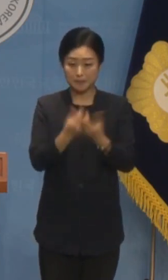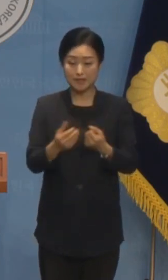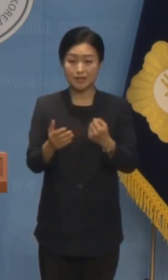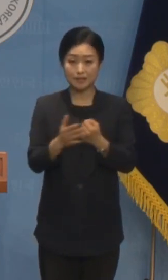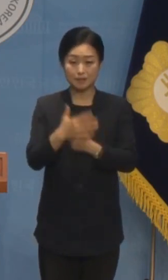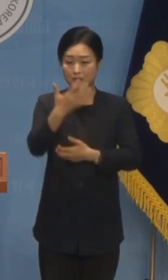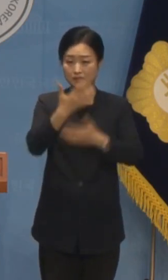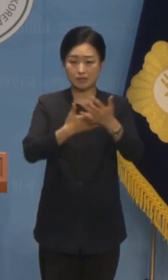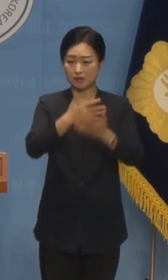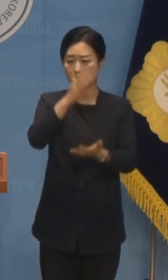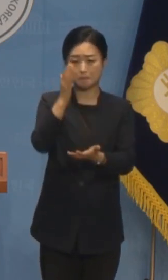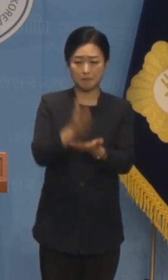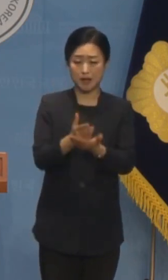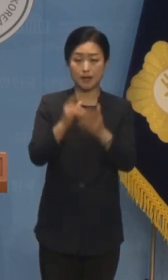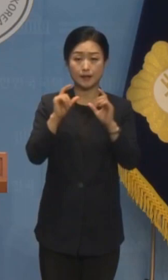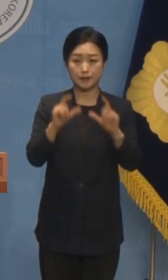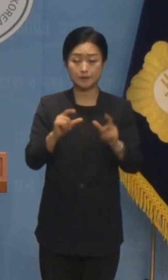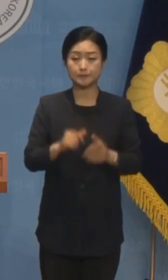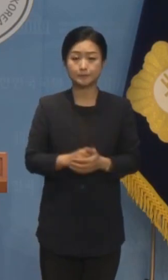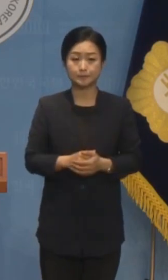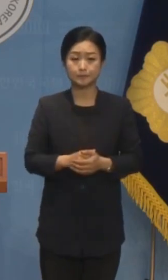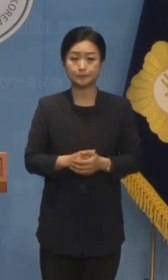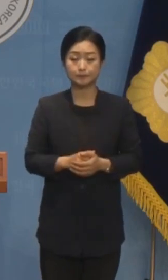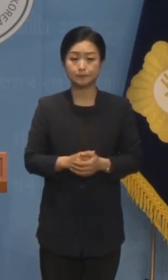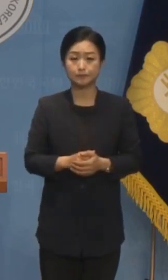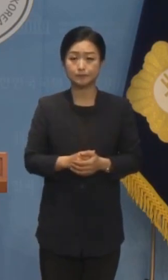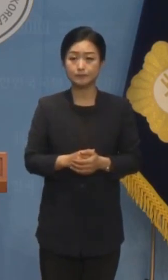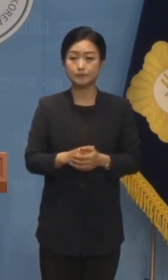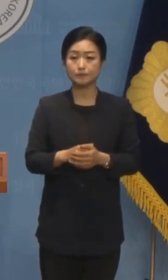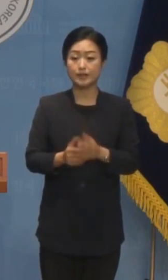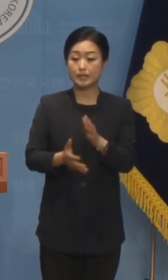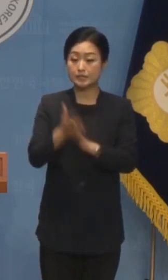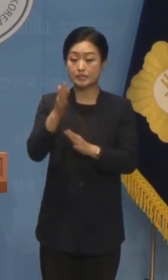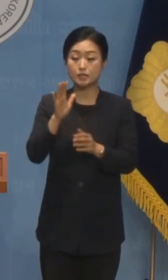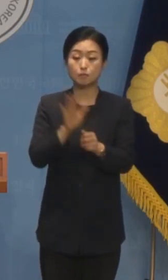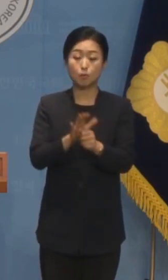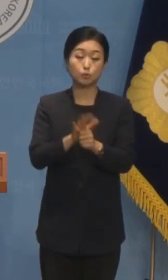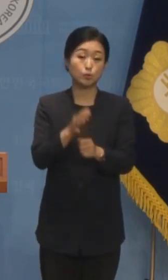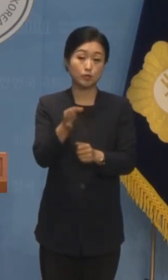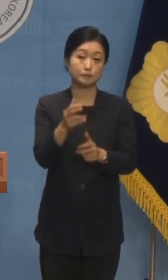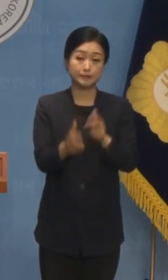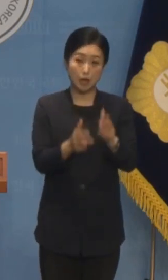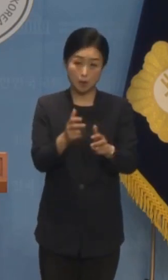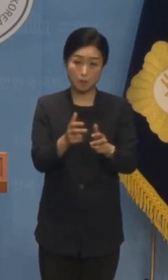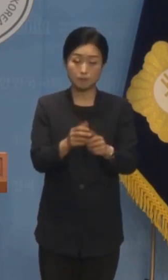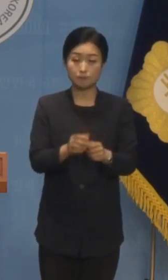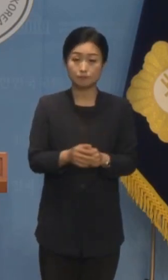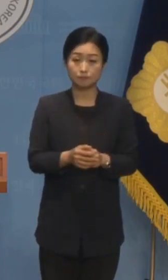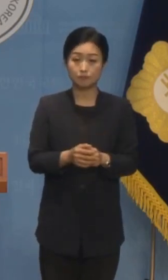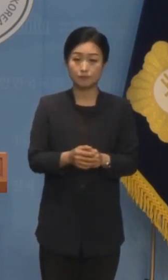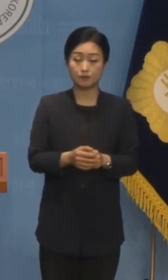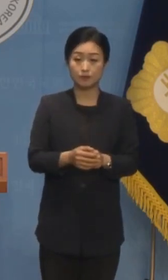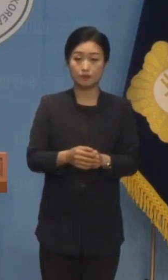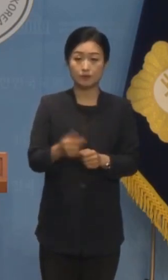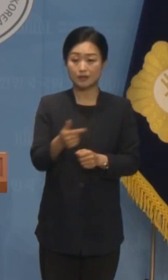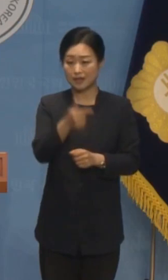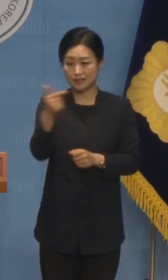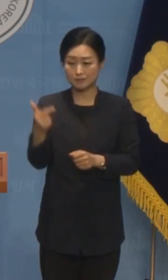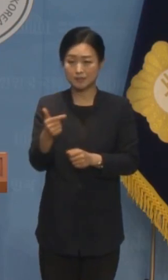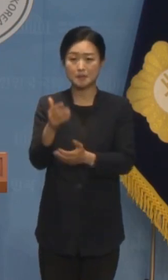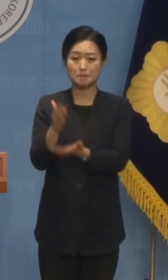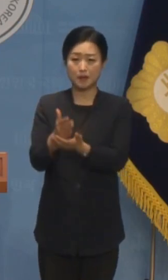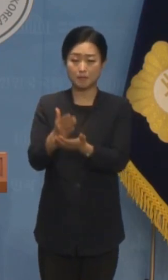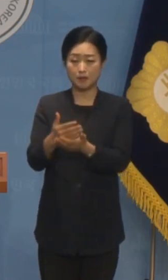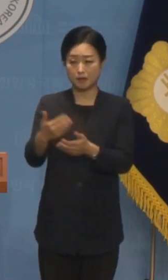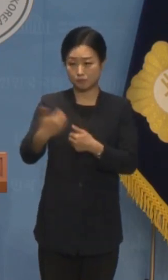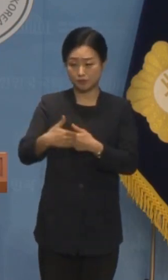상영 철회를 요구했습니다. 시 보조금 사업으로 하는 행사에서는 동성애를 피해달라고 요구한